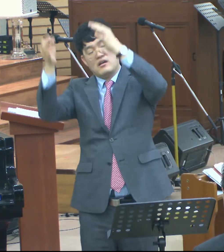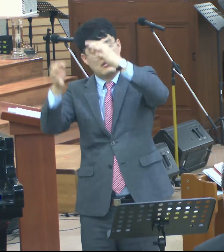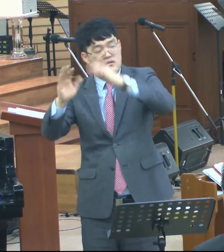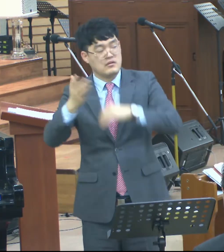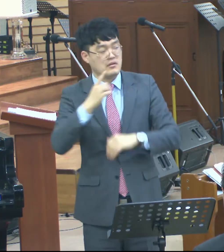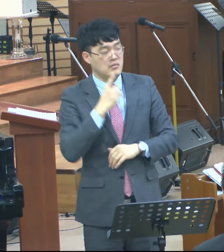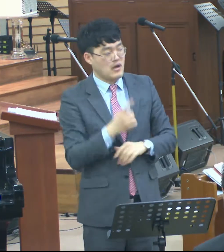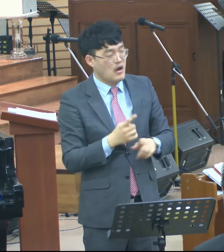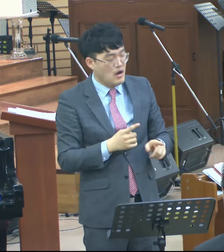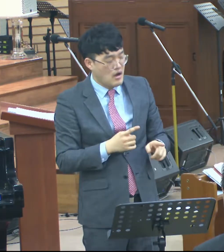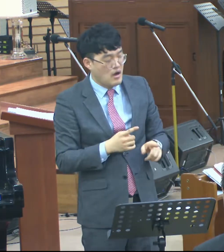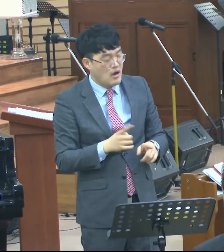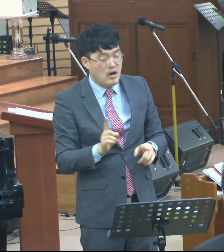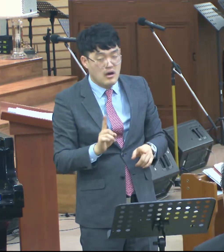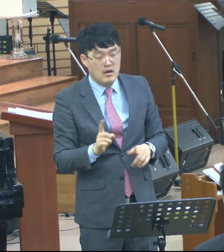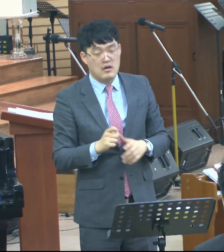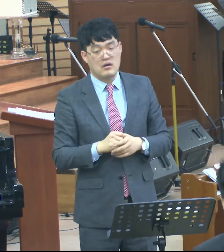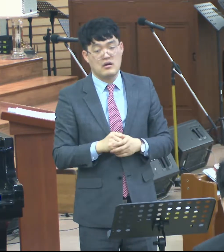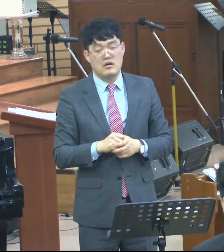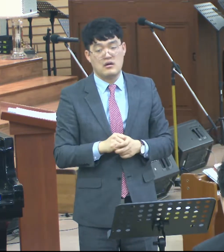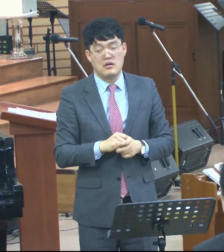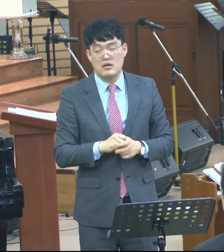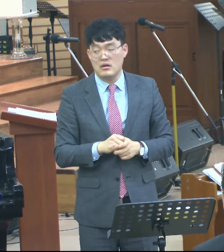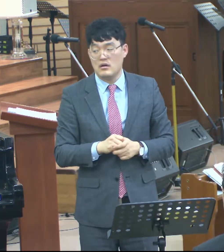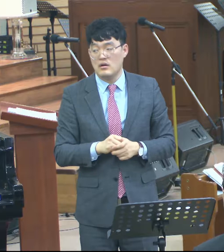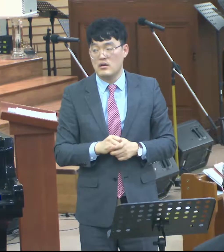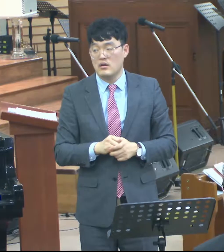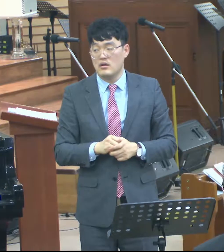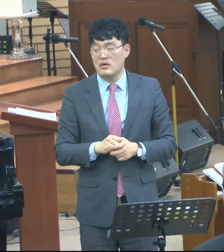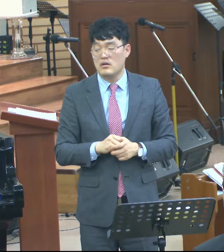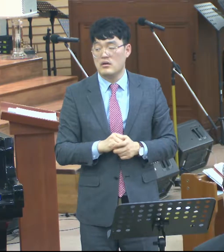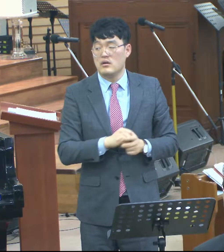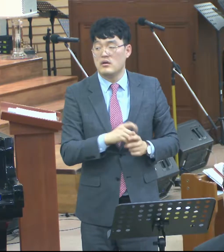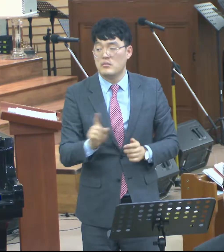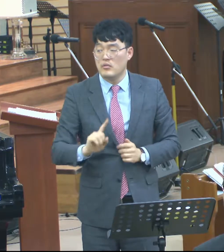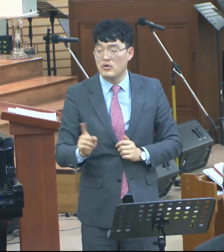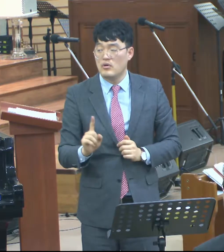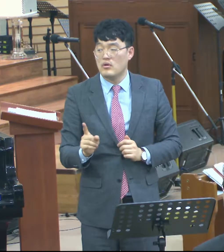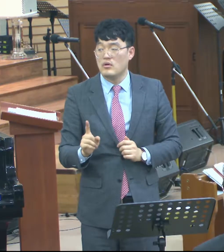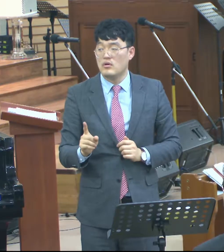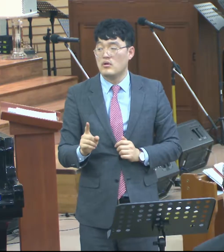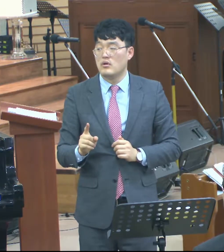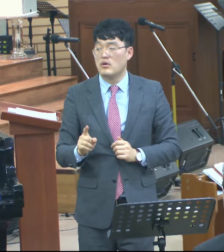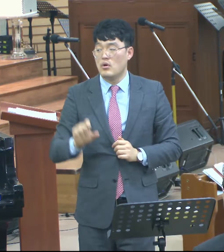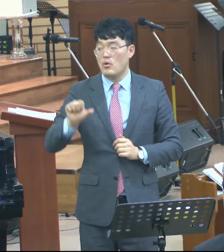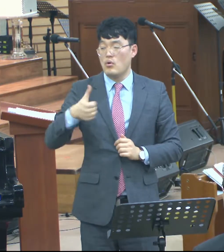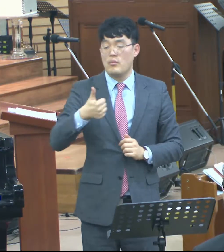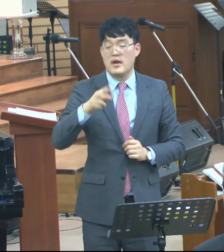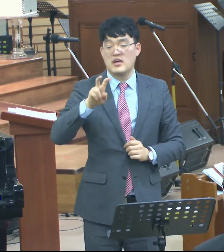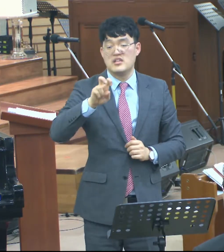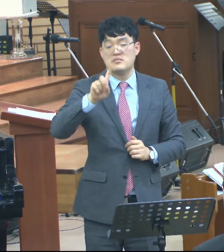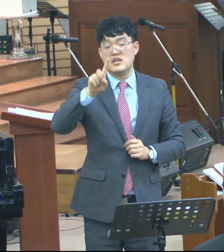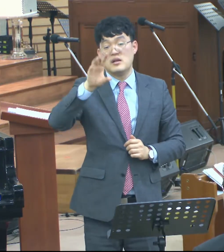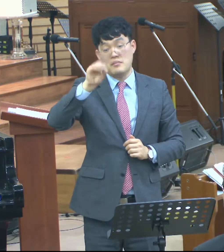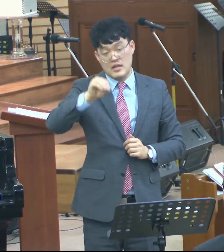근데 다주택 보유자 상위 10%가 208만 가구를 더 그 시간에 늘리는 거예요.